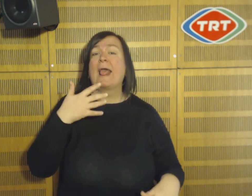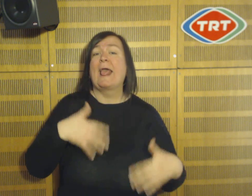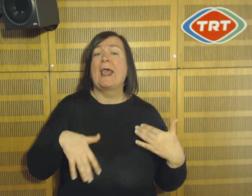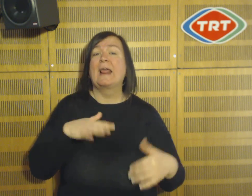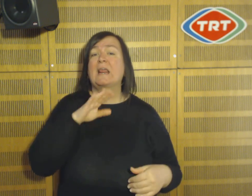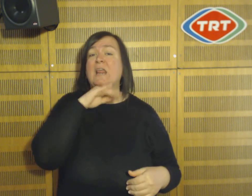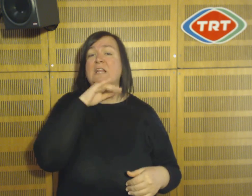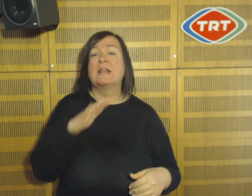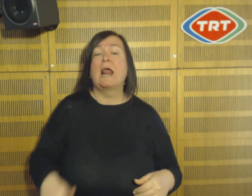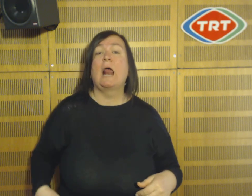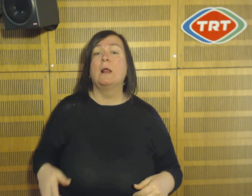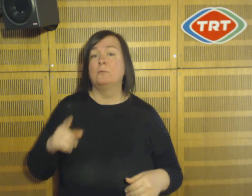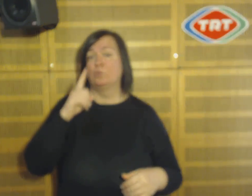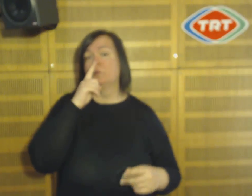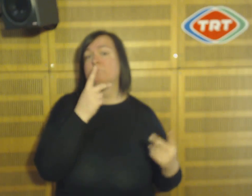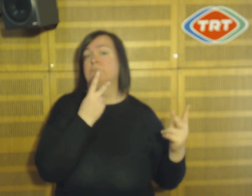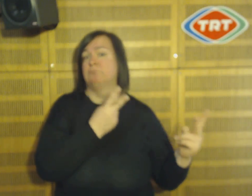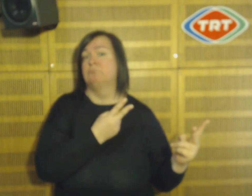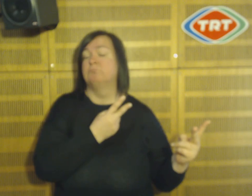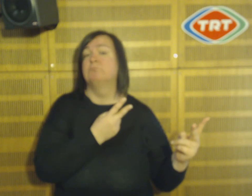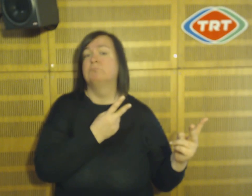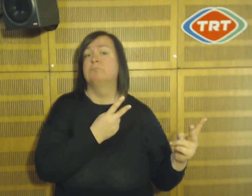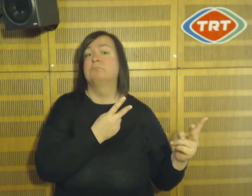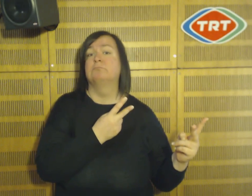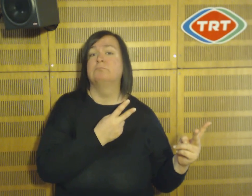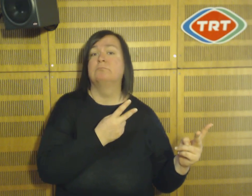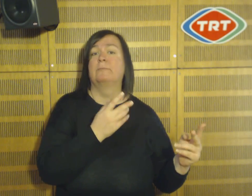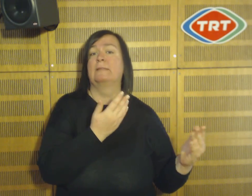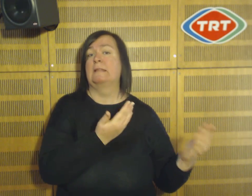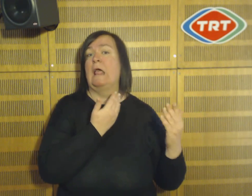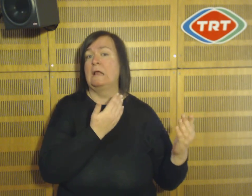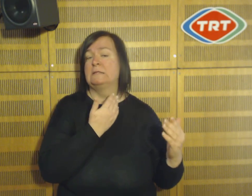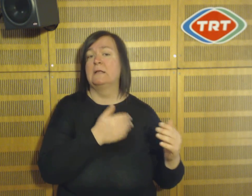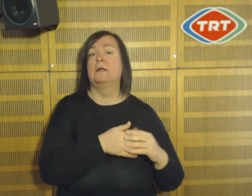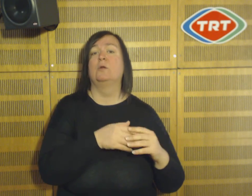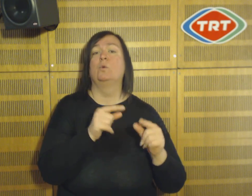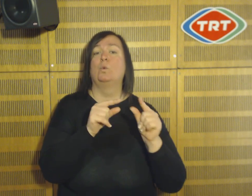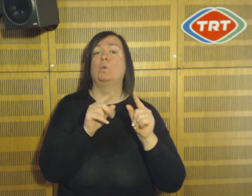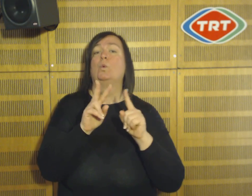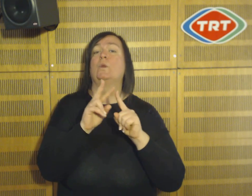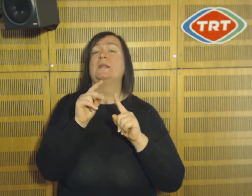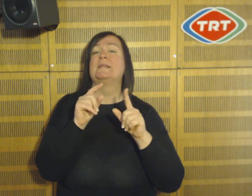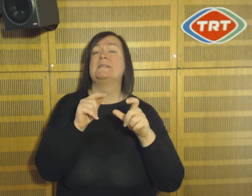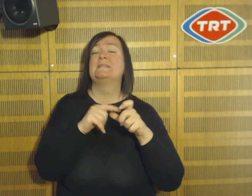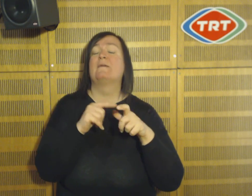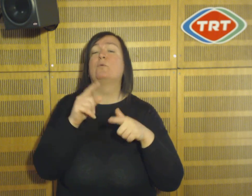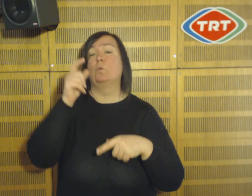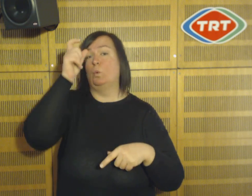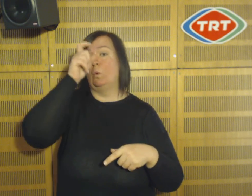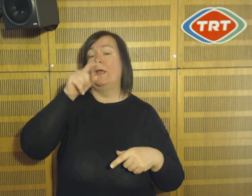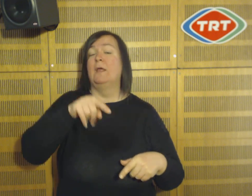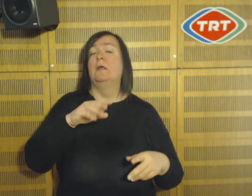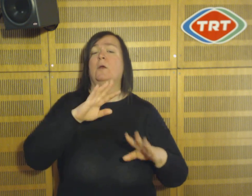Yaşlı Genel Müdürlüğü tarafından Eee desteklenmekte ve unisef Türkiye dünya tarafından desteklenmekte ve